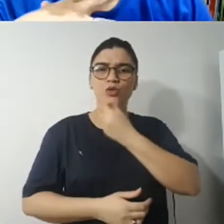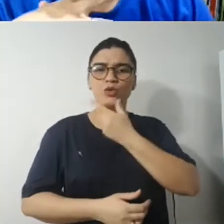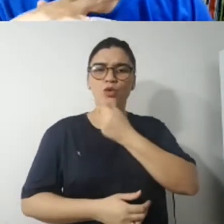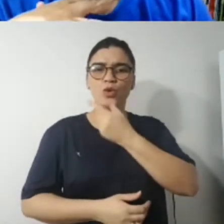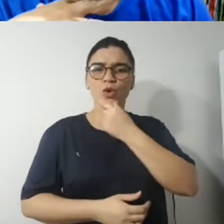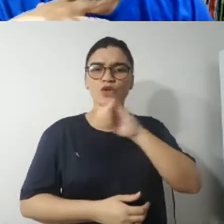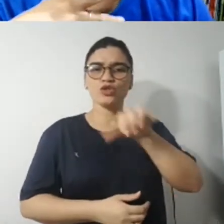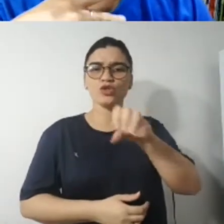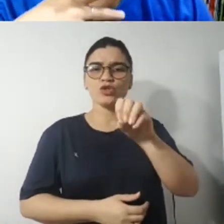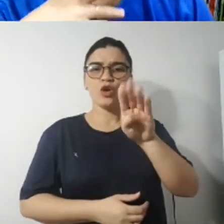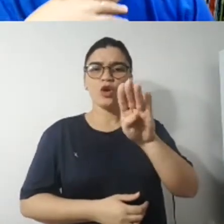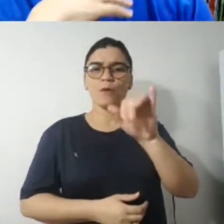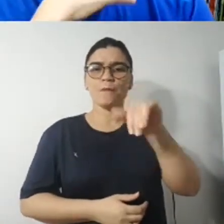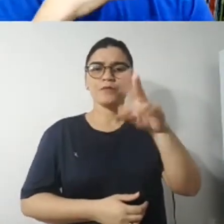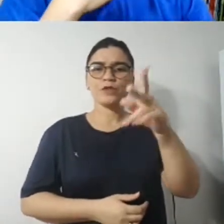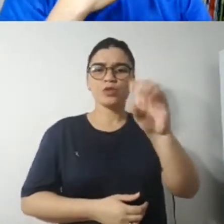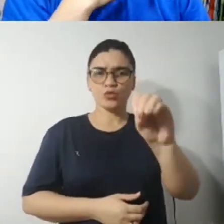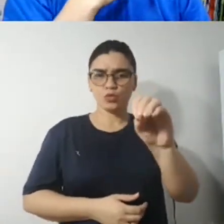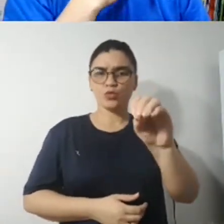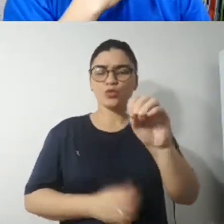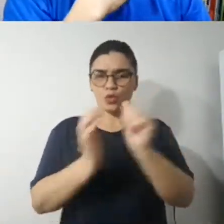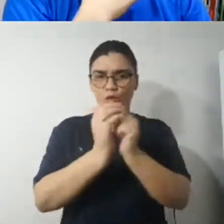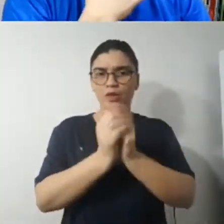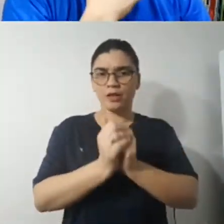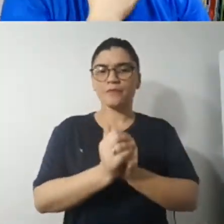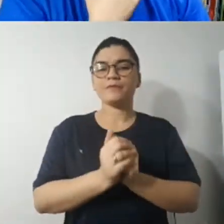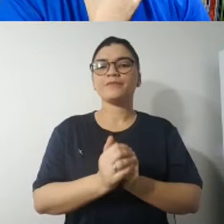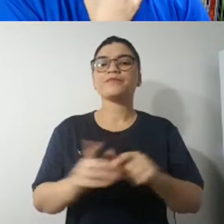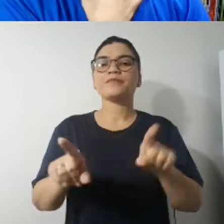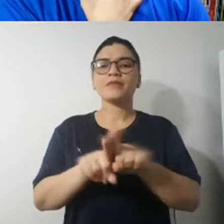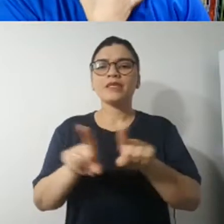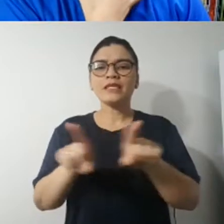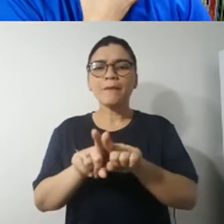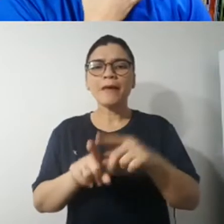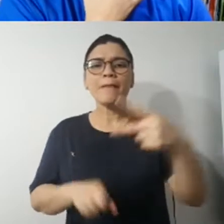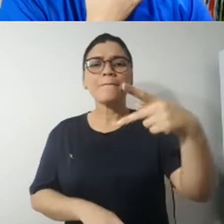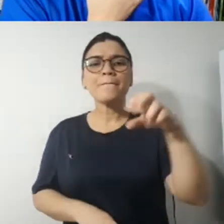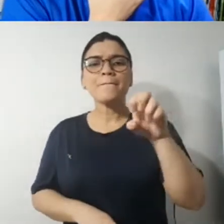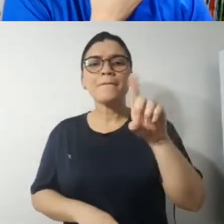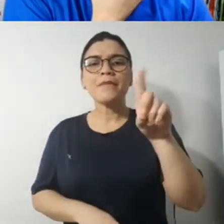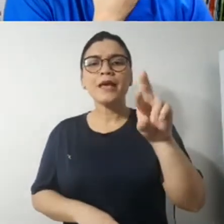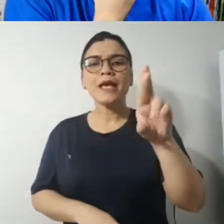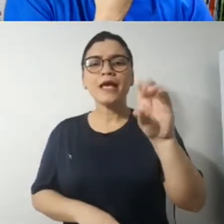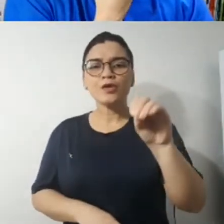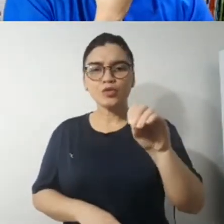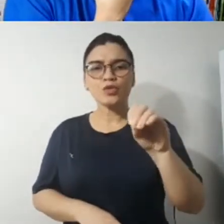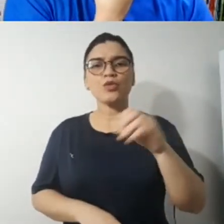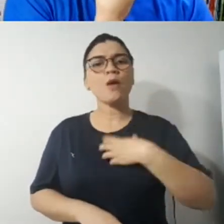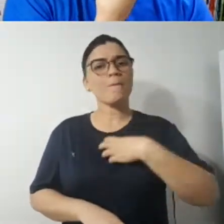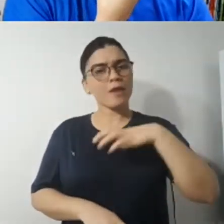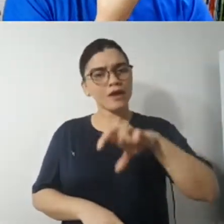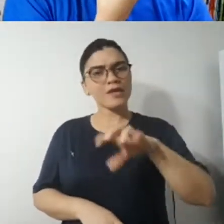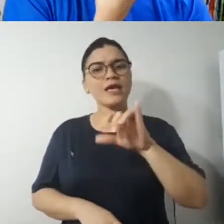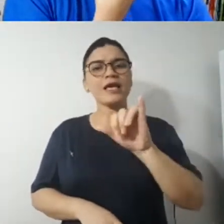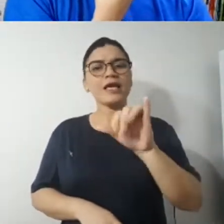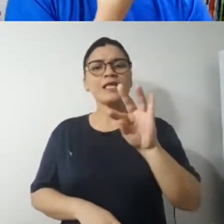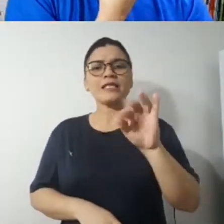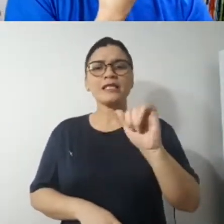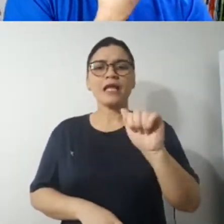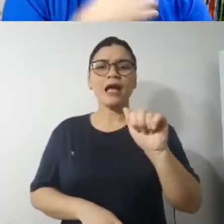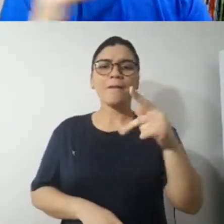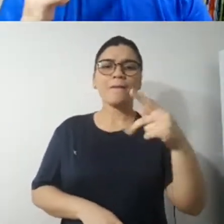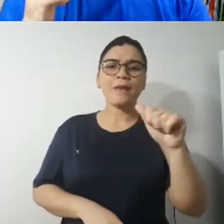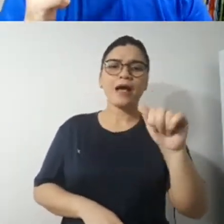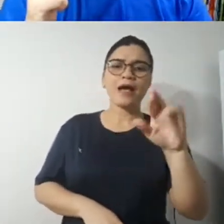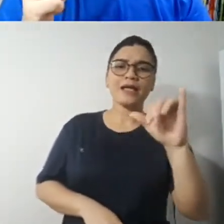Temos também Ilha de Taparica, Bahia. Brenda Willis, olha aí, que legal. Deus abençoe. Quiosque do Elhão.